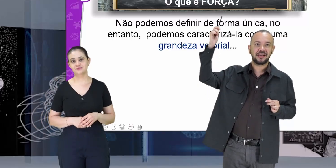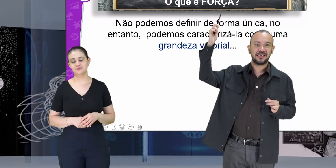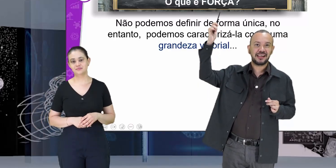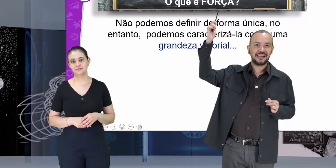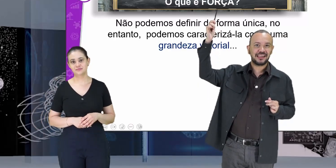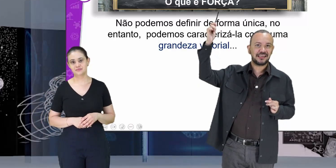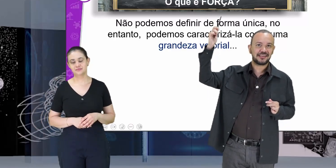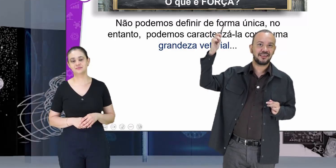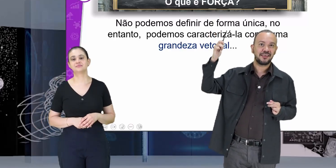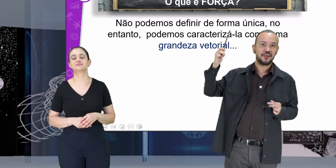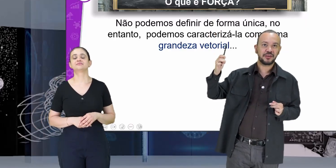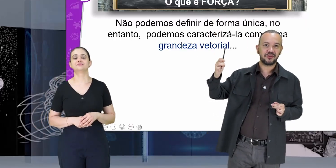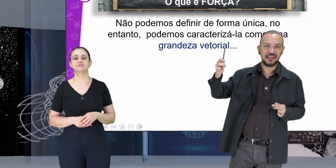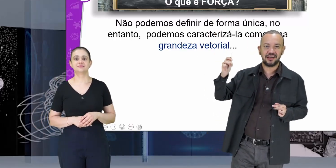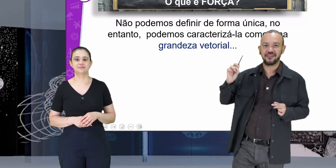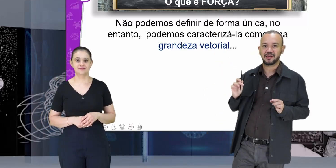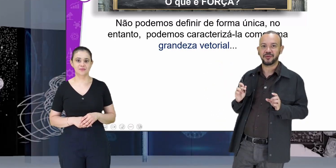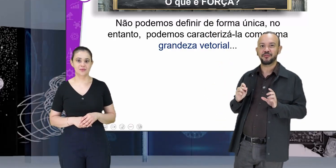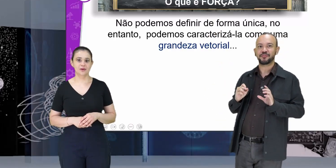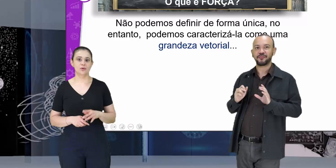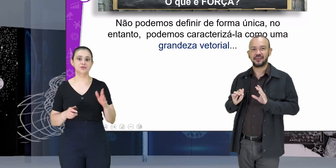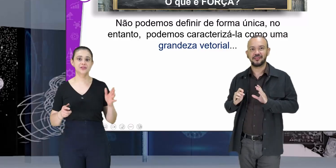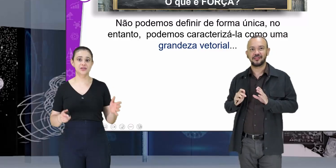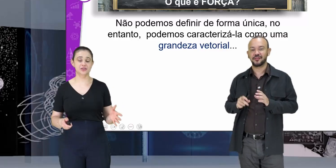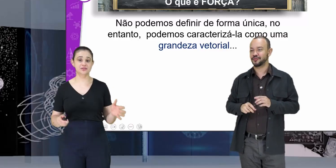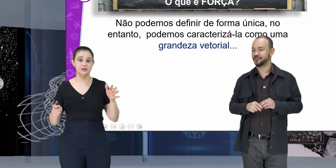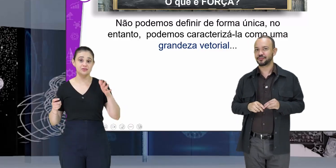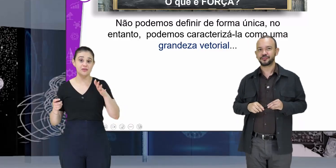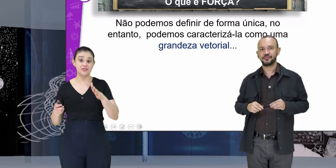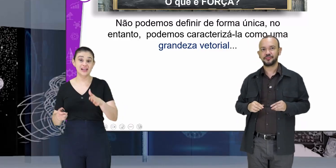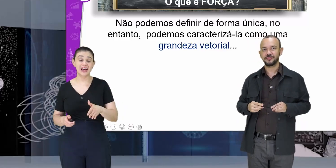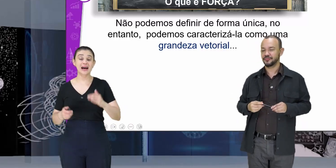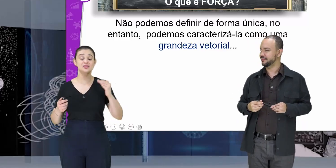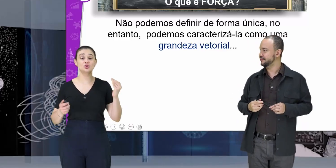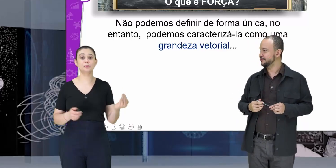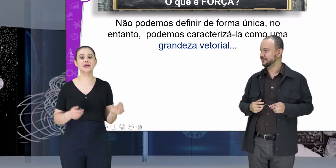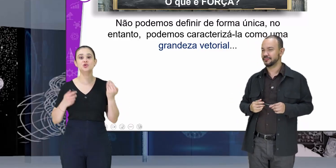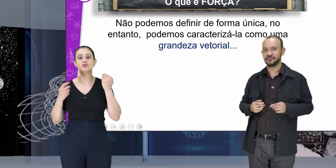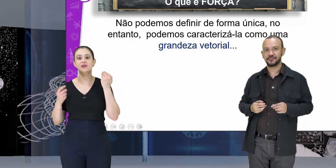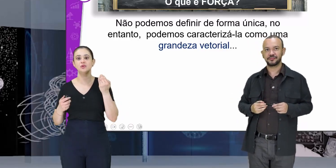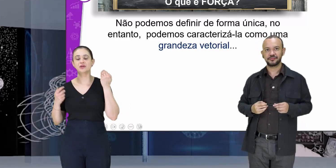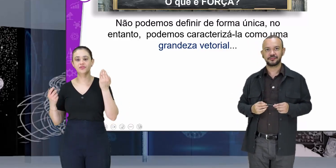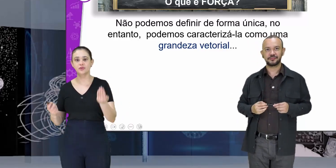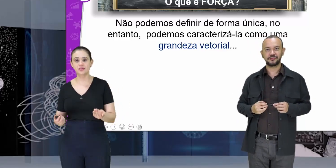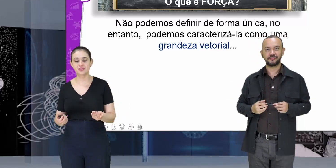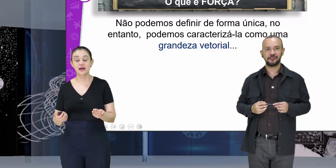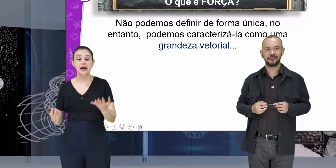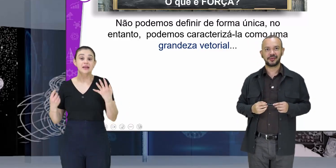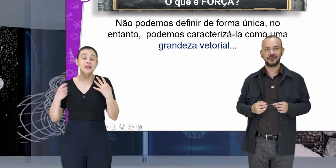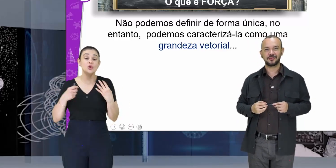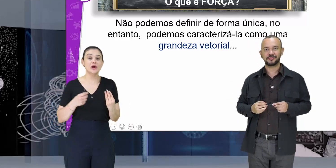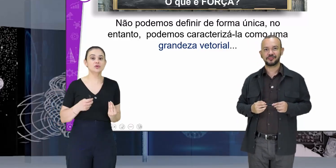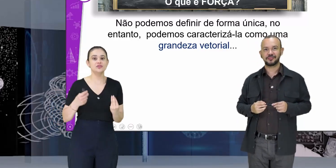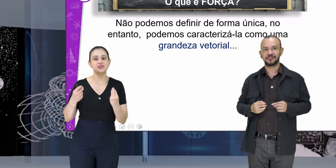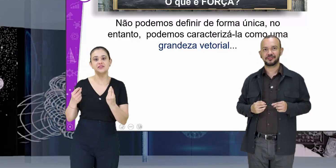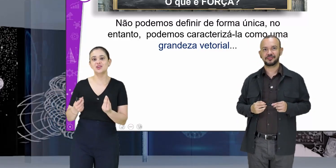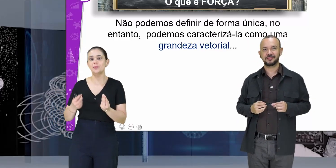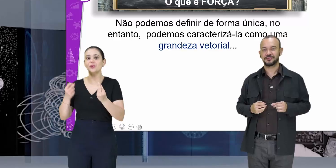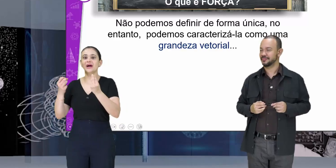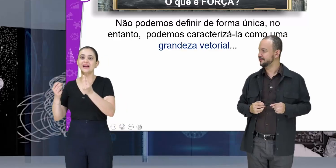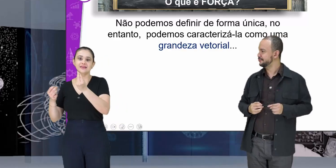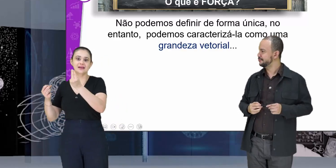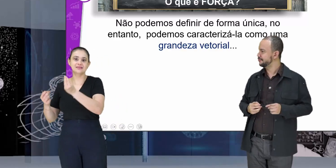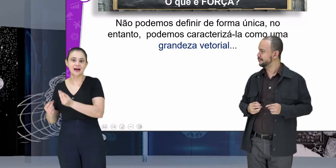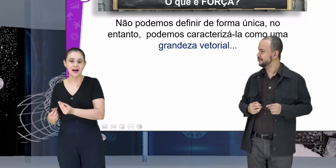de grandeza vetorial, tá bom? Ou seja, falar somente o valor da força não é o suficiente